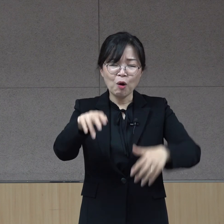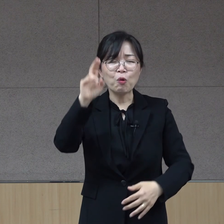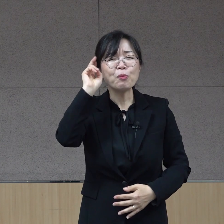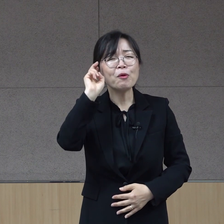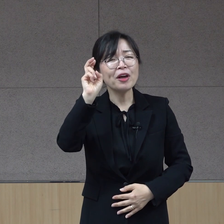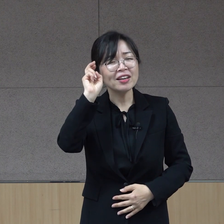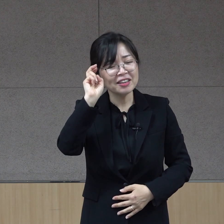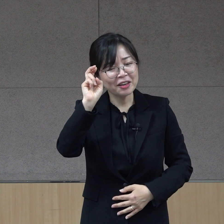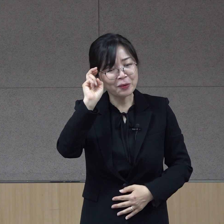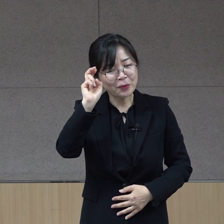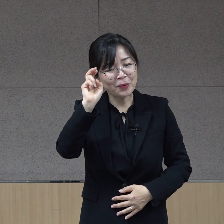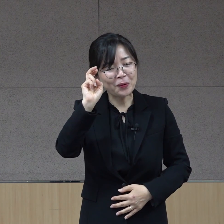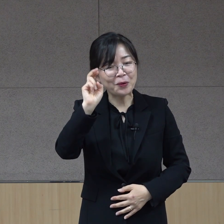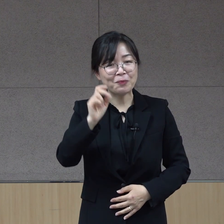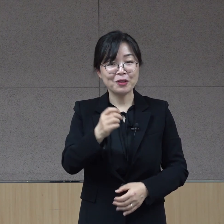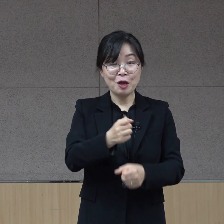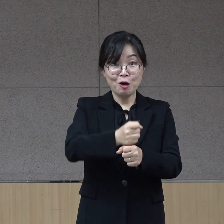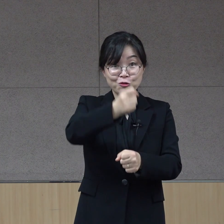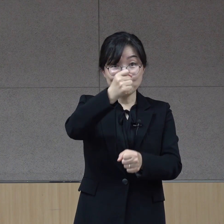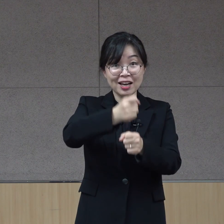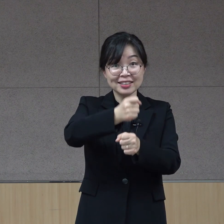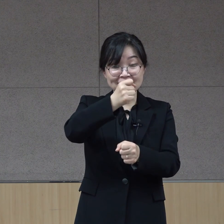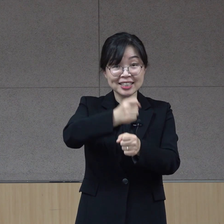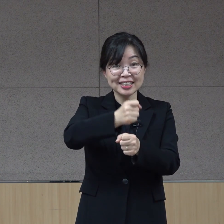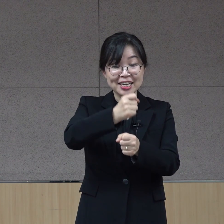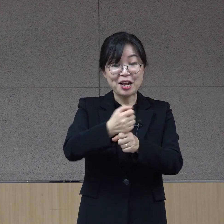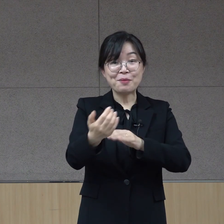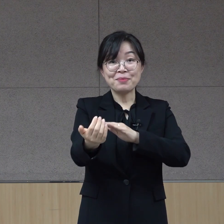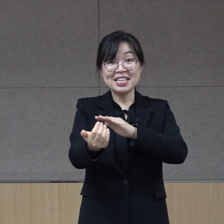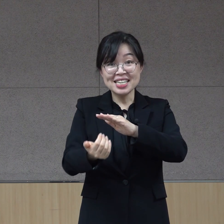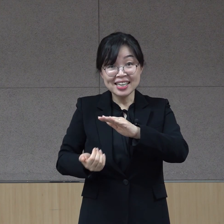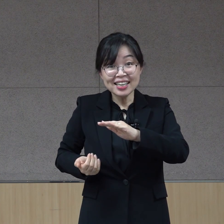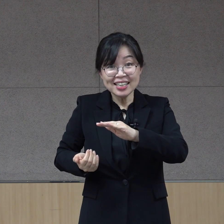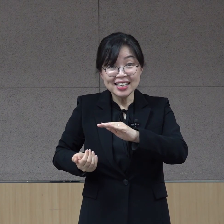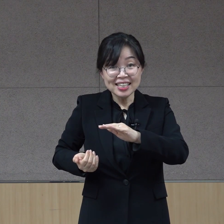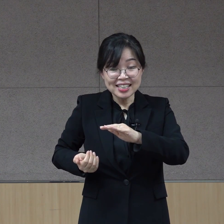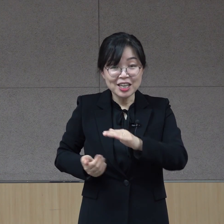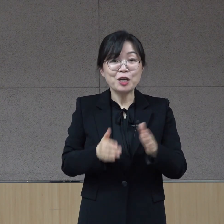올 모양이에요. 우산을 미리